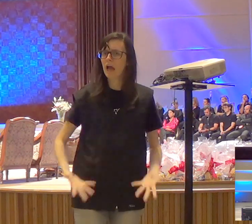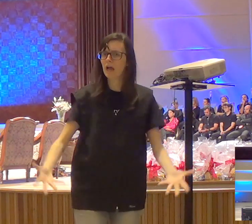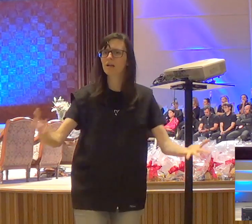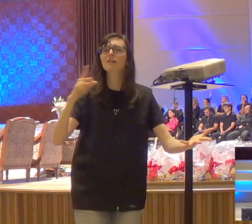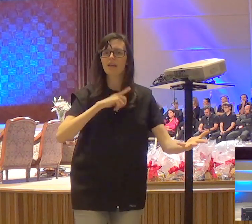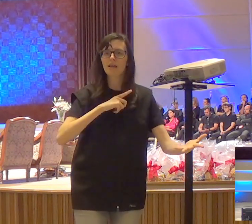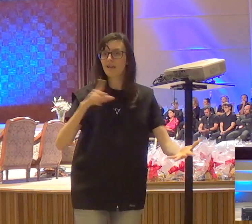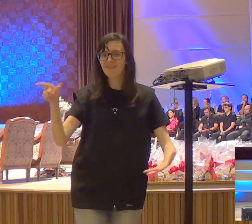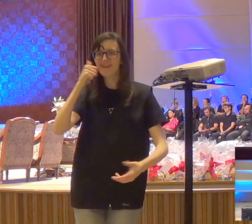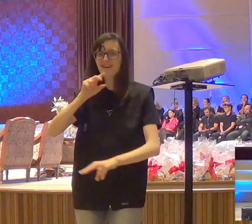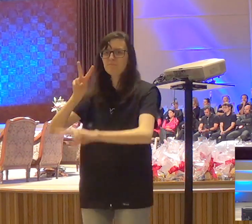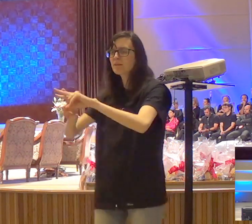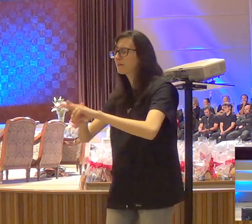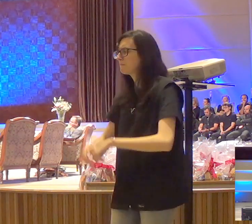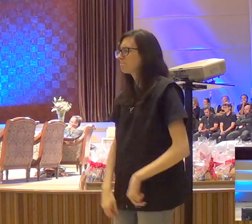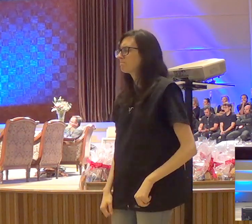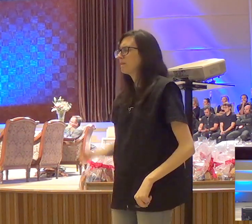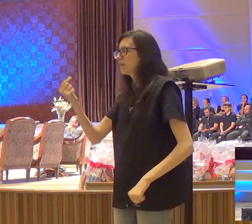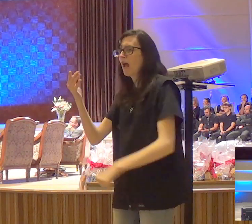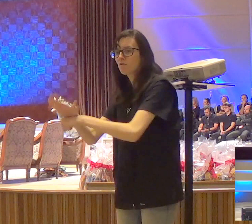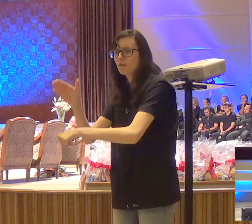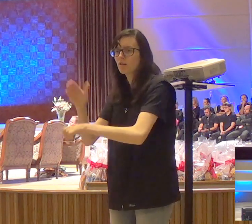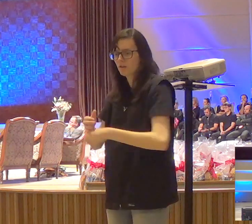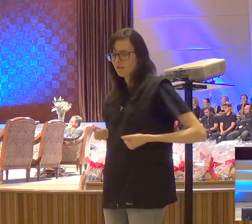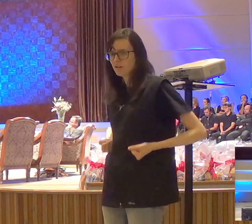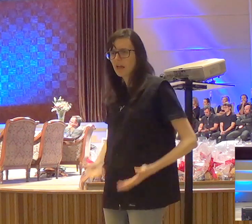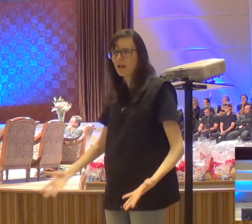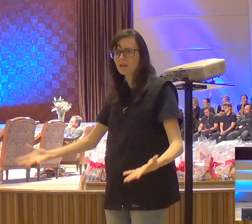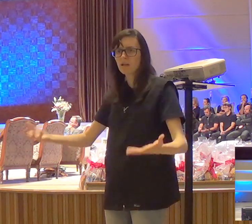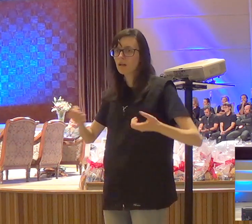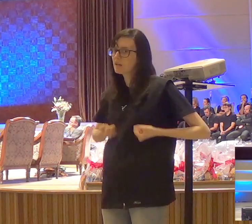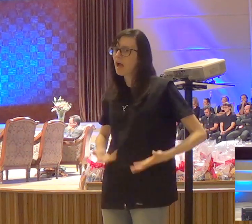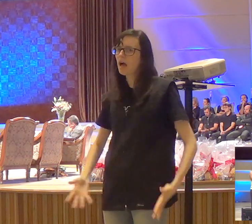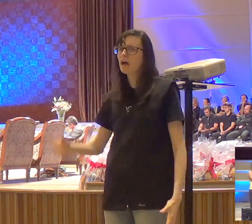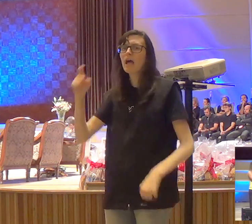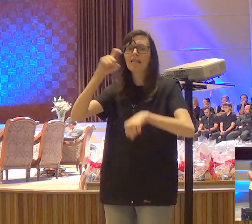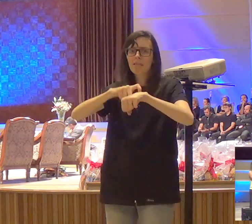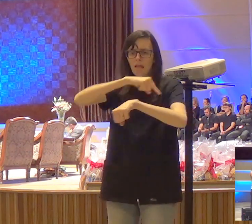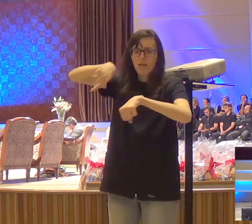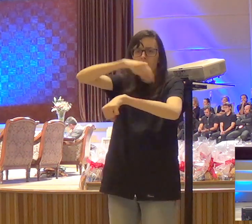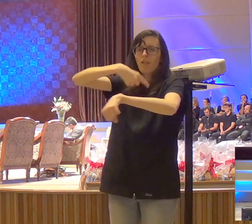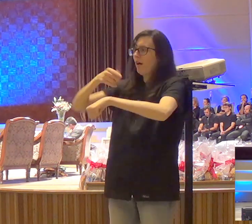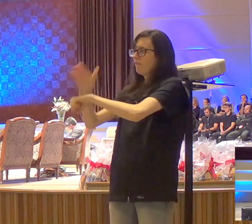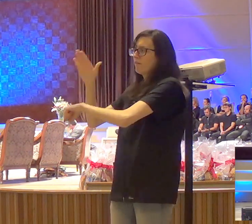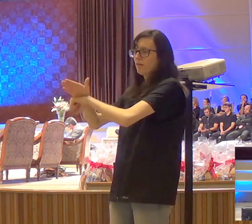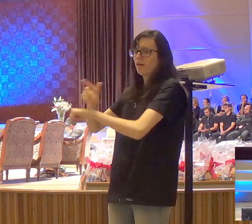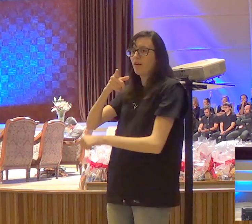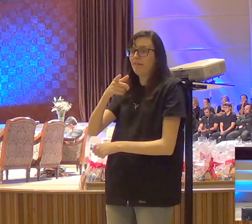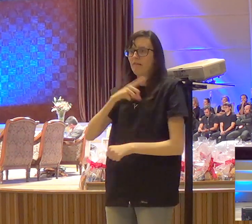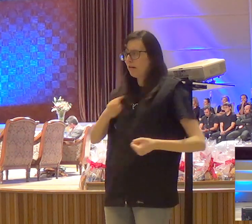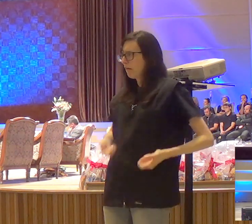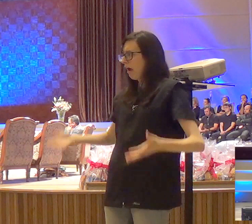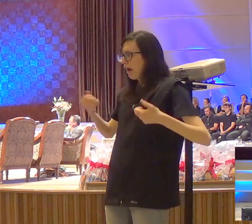resources, tempo, recursos, skills, características importantes. Yes, prayer, but also much more than